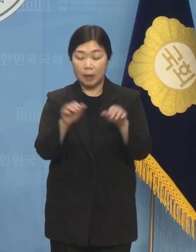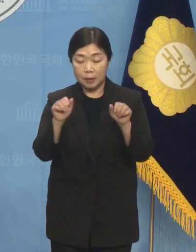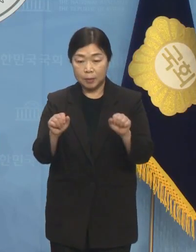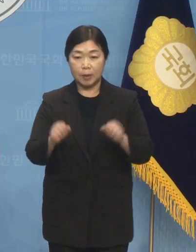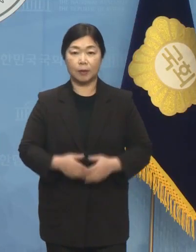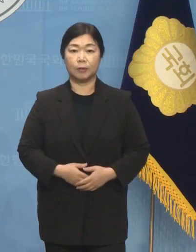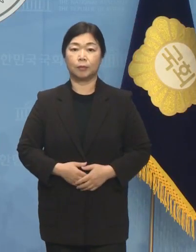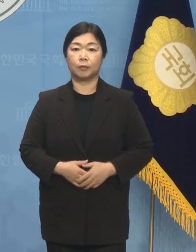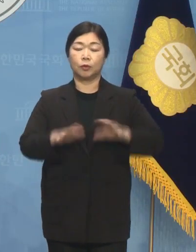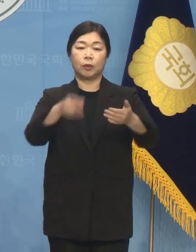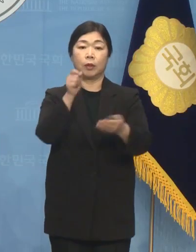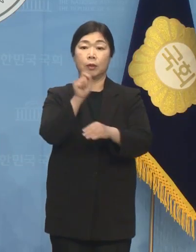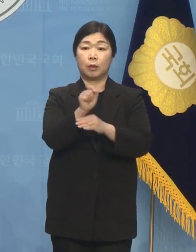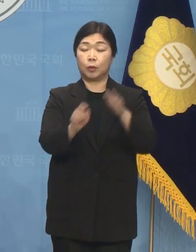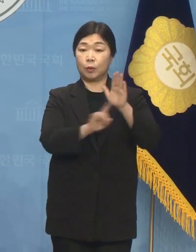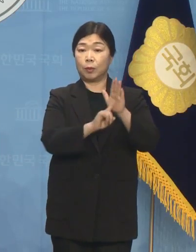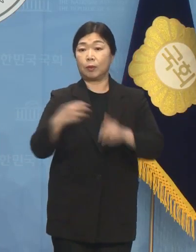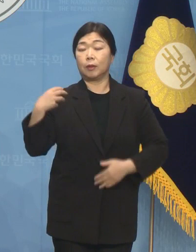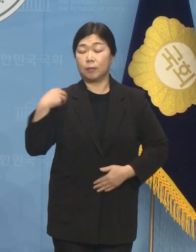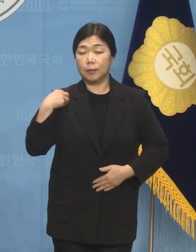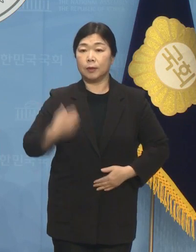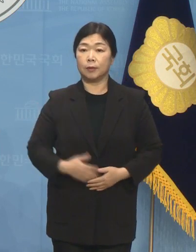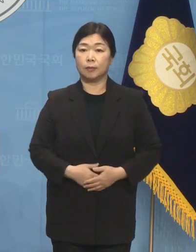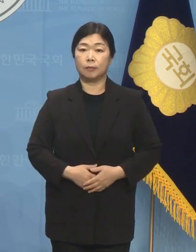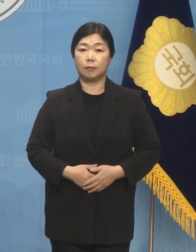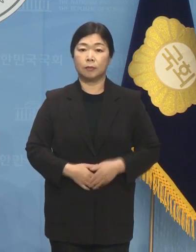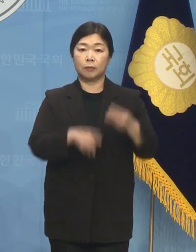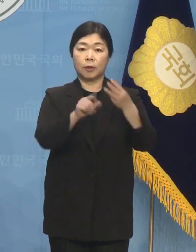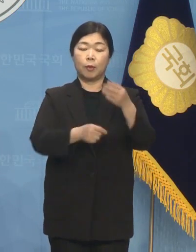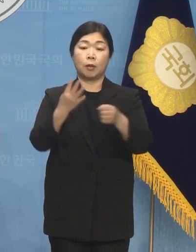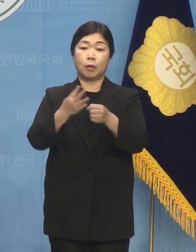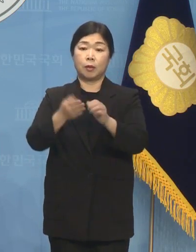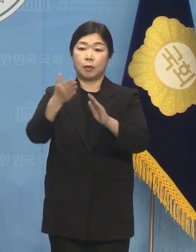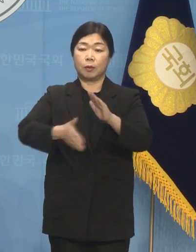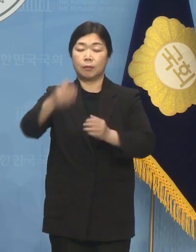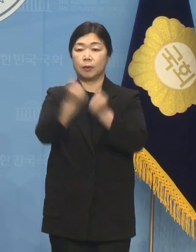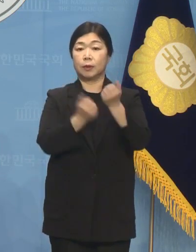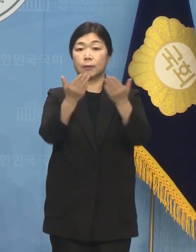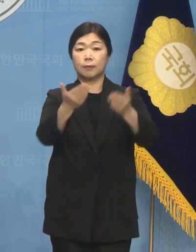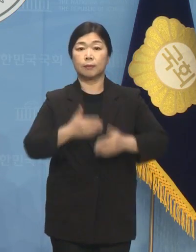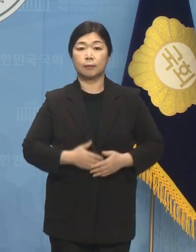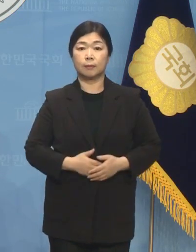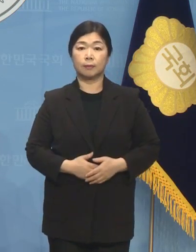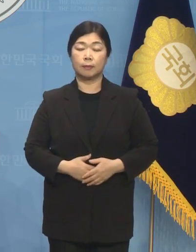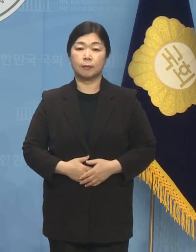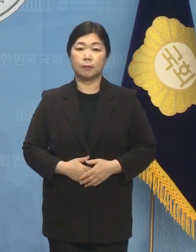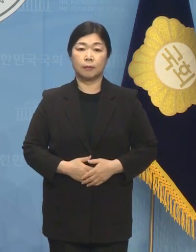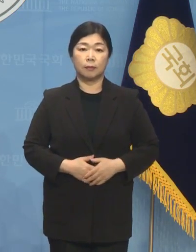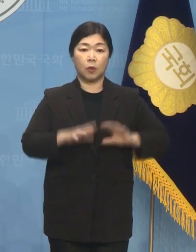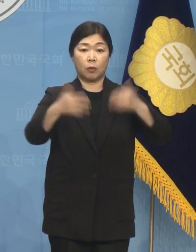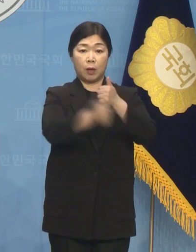안녕하십니까. 국회 사무처 공보기획관입니다. 3월 넷째 주 정례 브리핑을 시작하겠습니다. 먼저